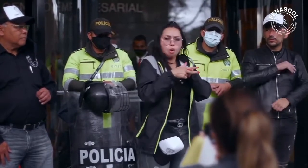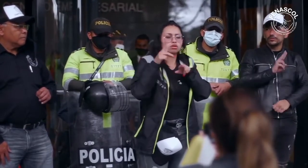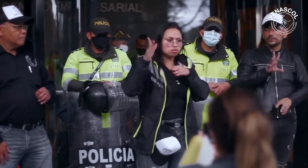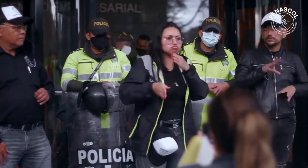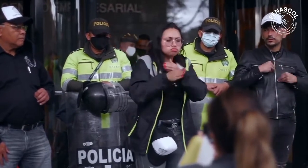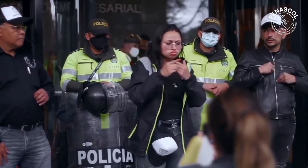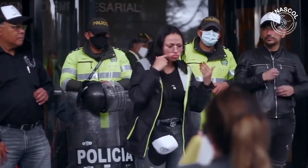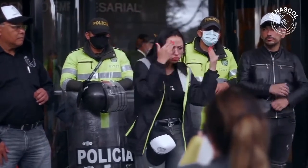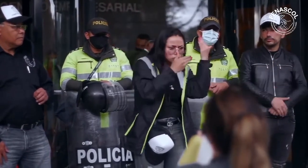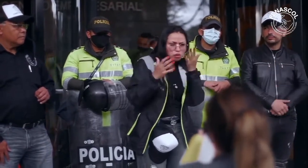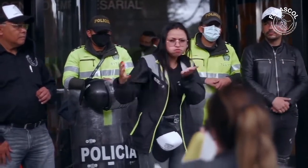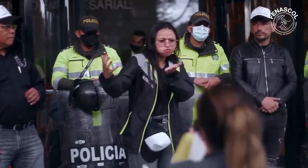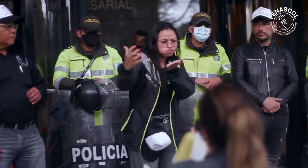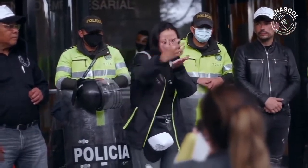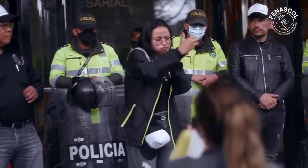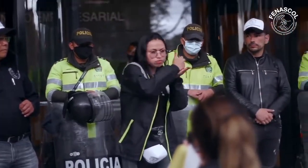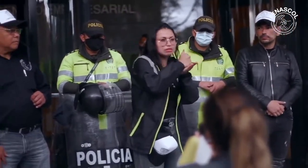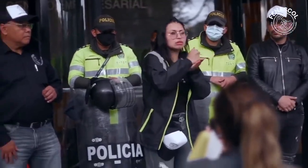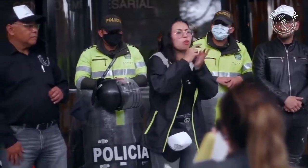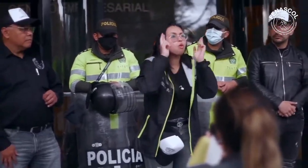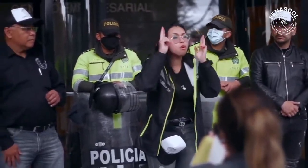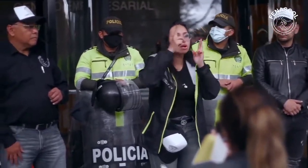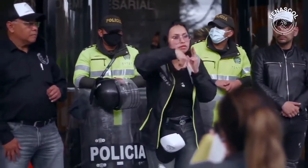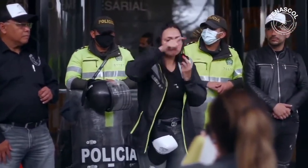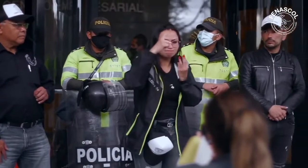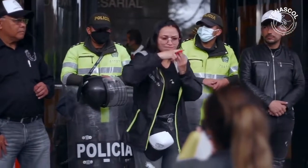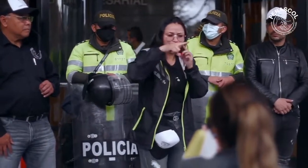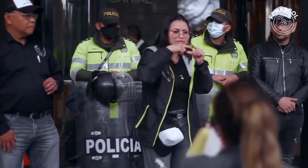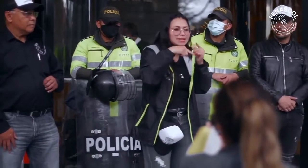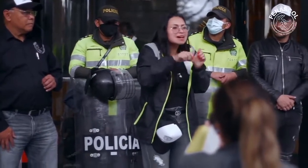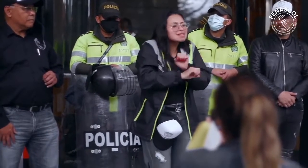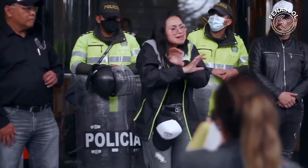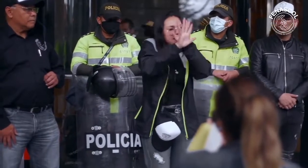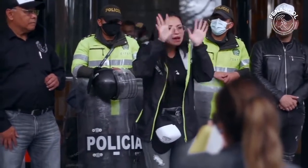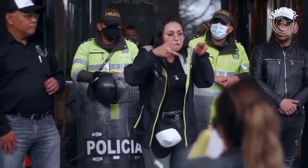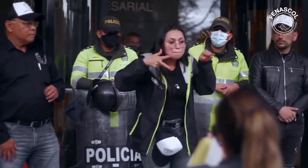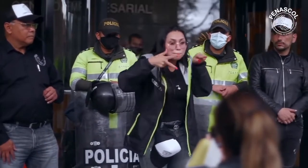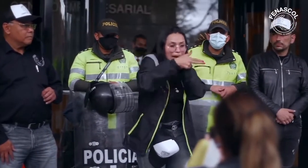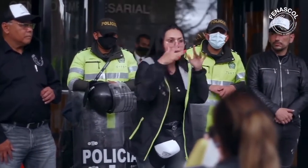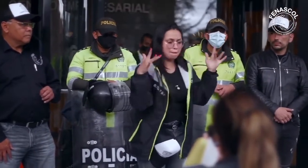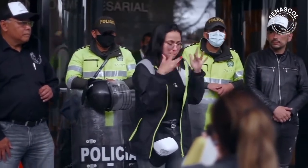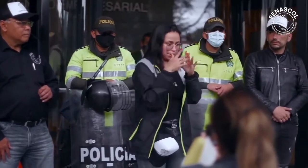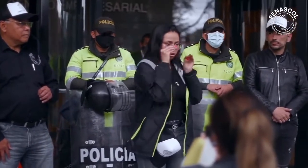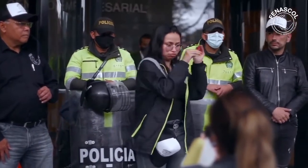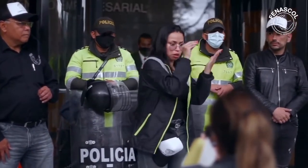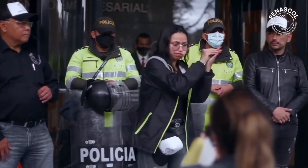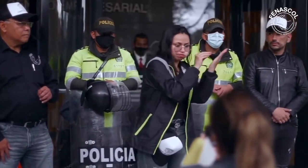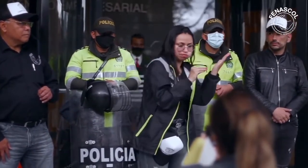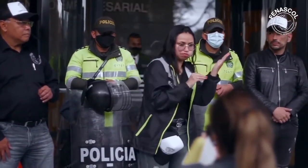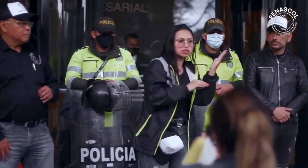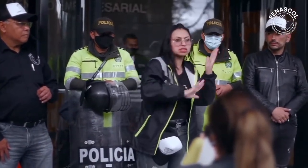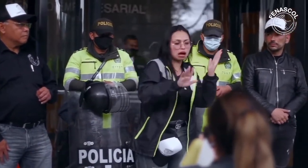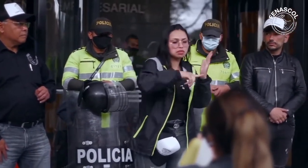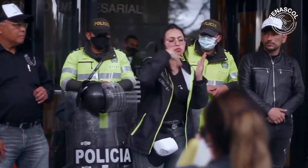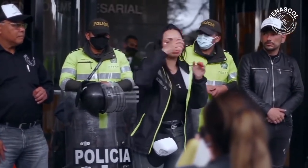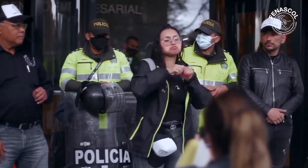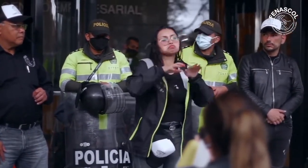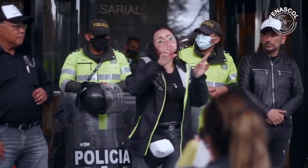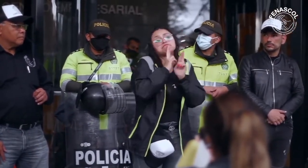licencia de conducción. Entonces es por eso tener toda la información para que realmente se pueda tener claridad sobre estos temas y dar una